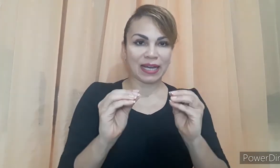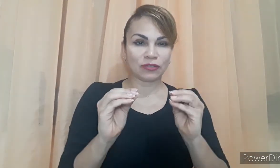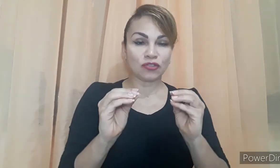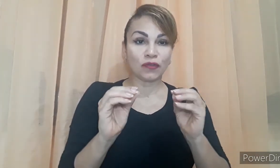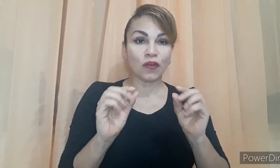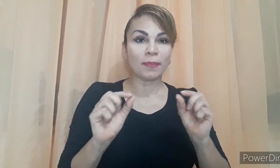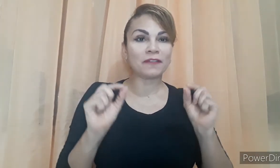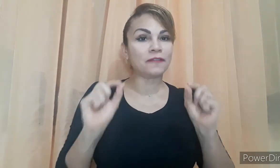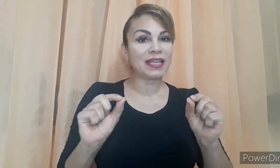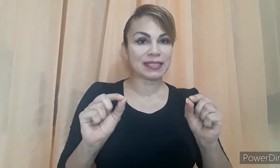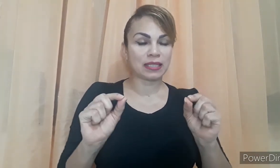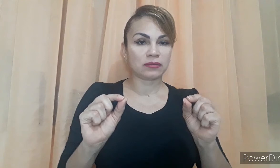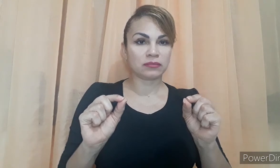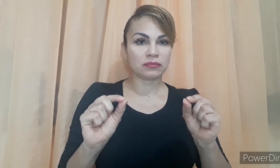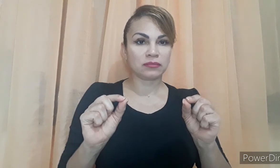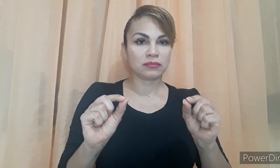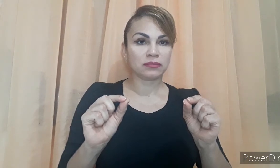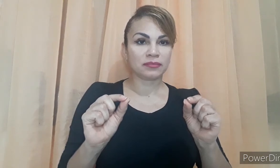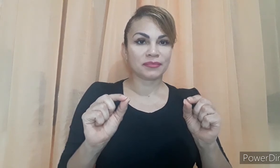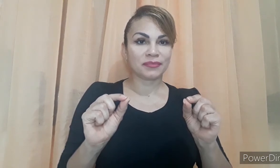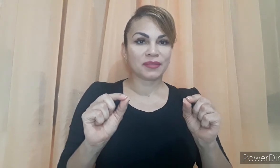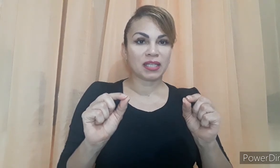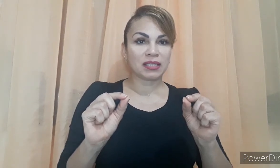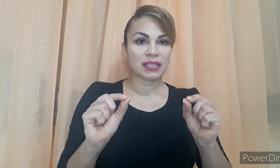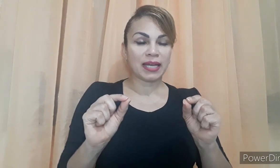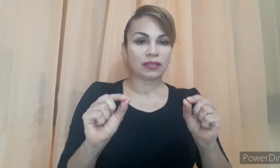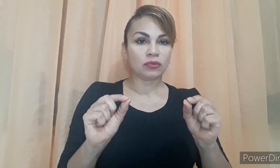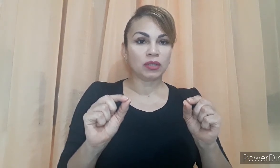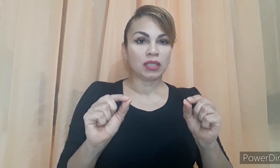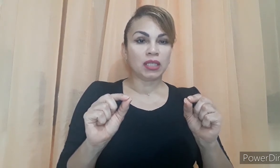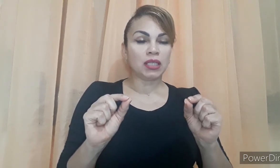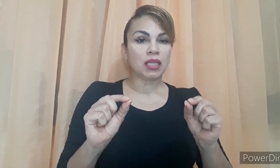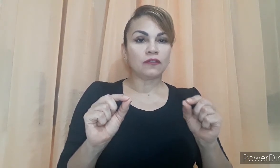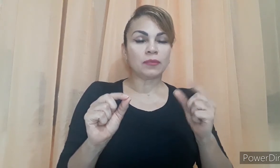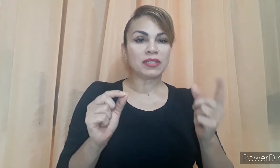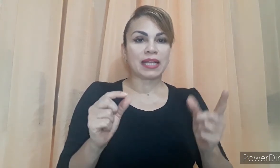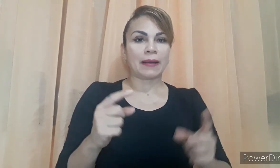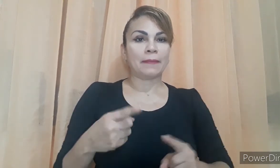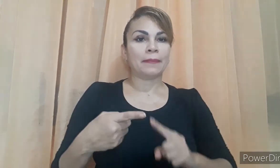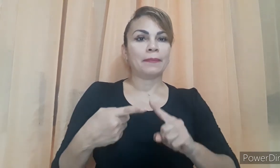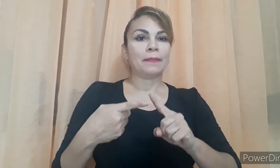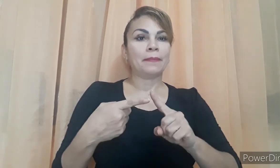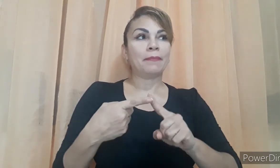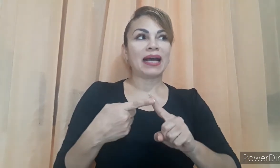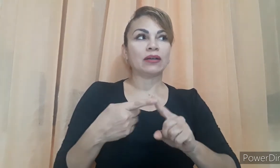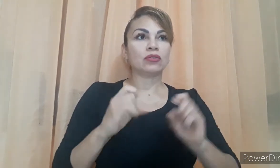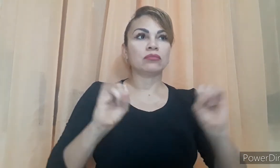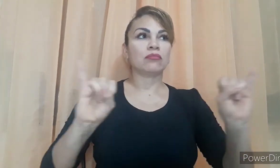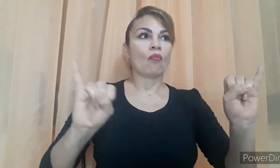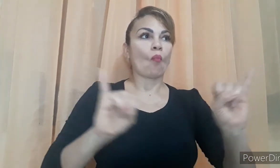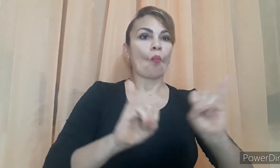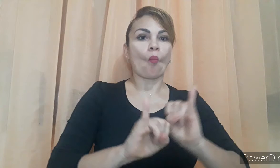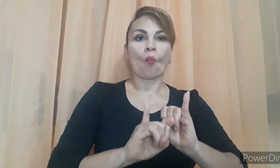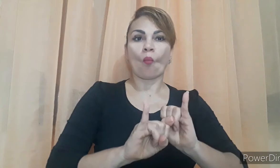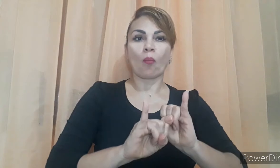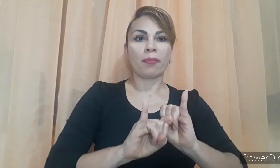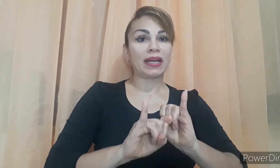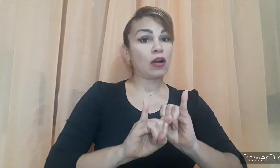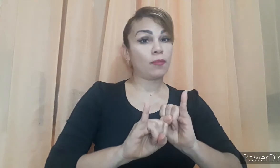apresentados de forma fixa, certo? Então vamos lá. Magro para homem e